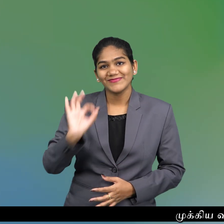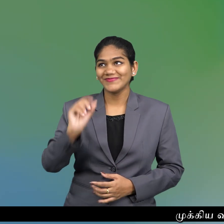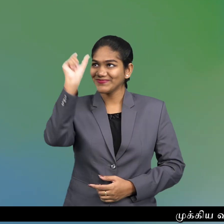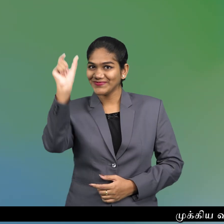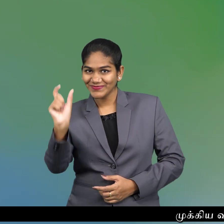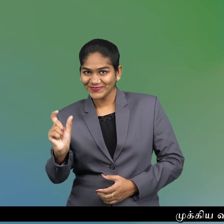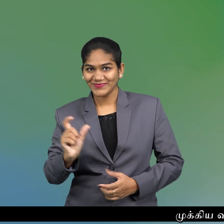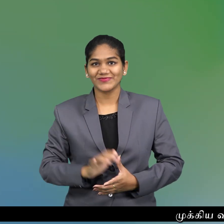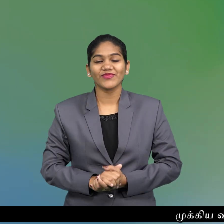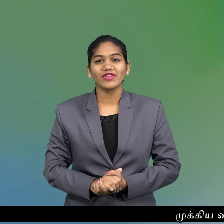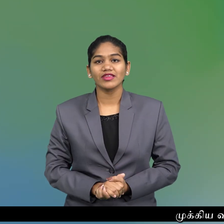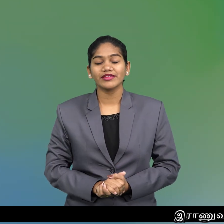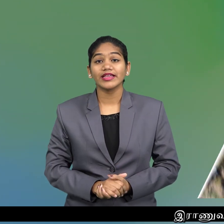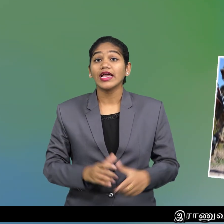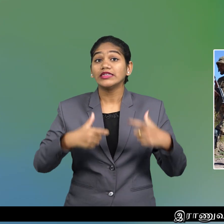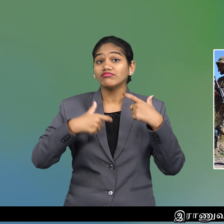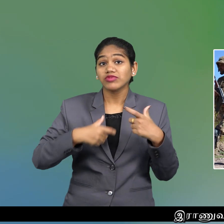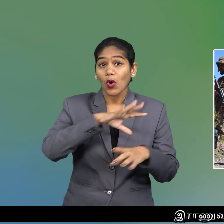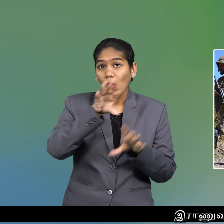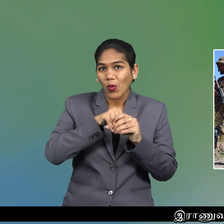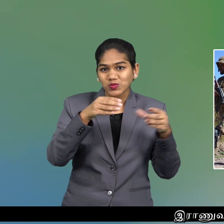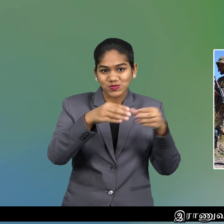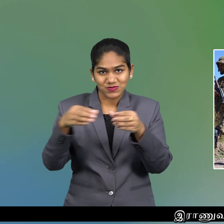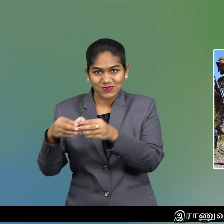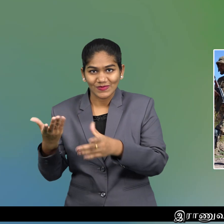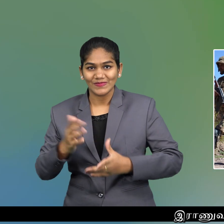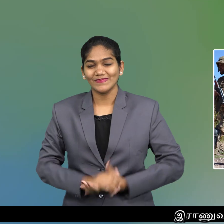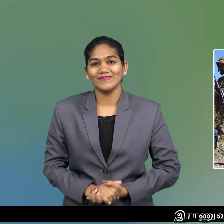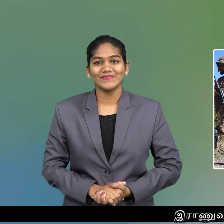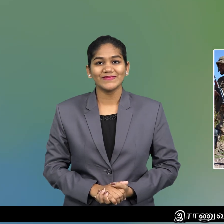முக்கிய வார்த்தைகள்: இராணுவ கூட்டணி,